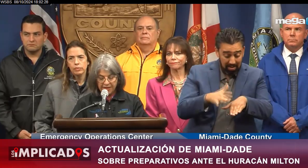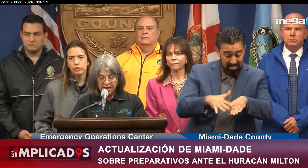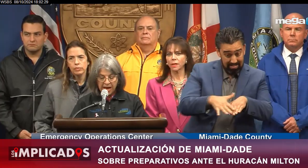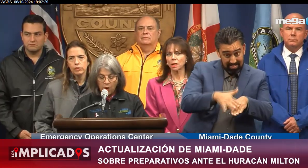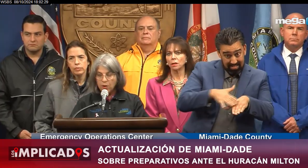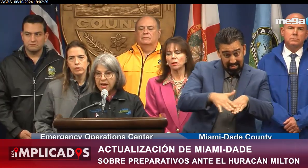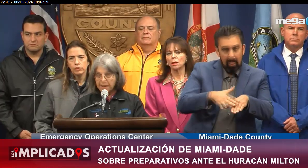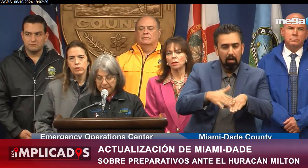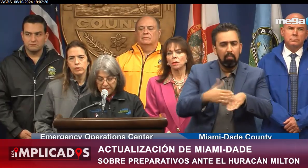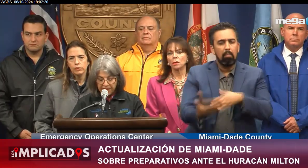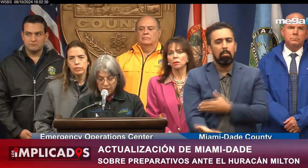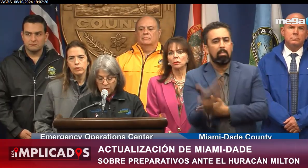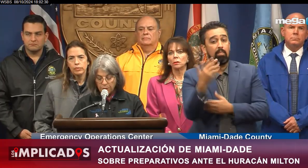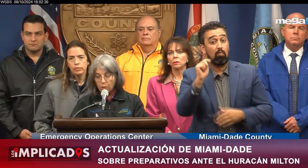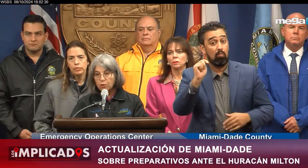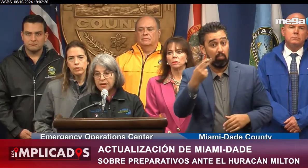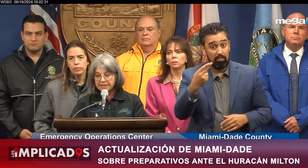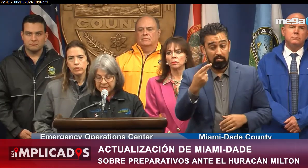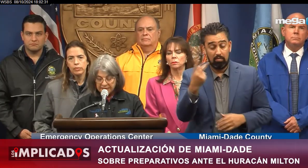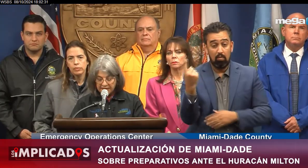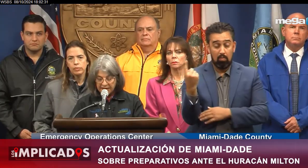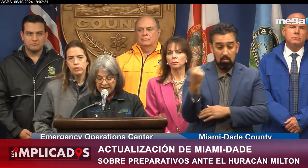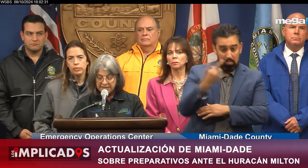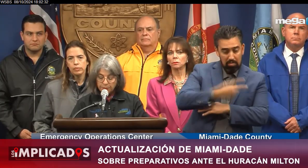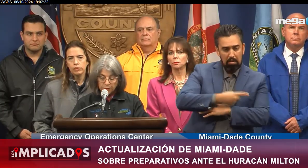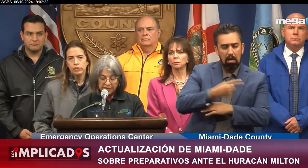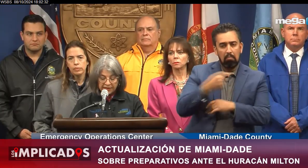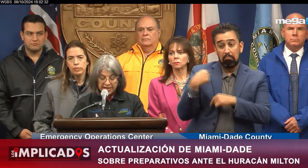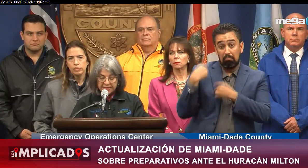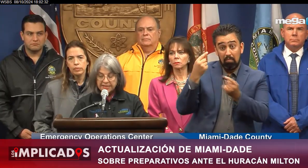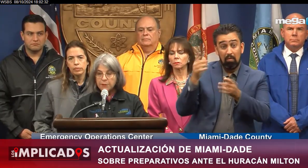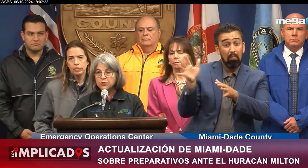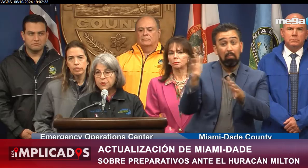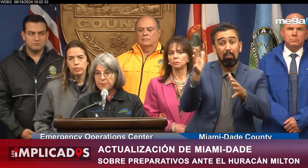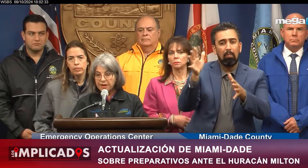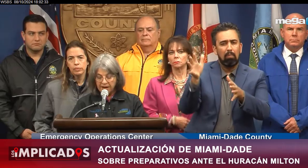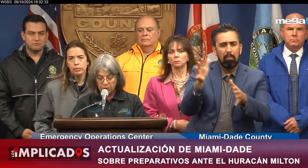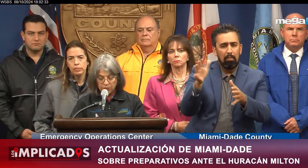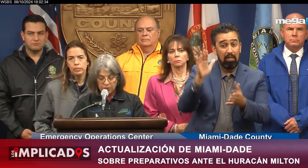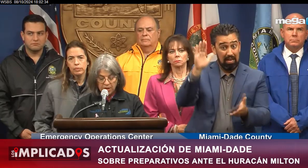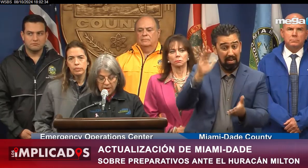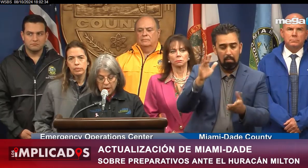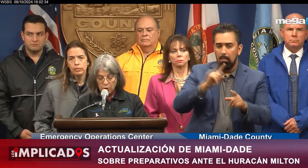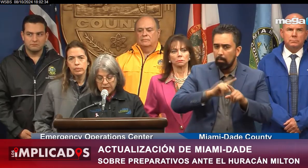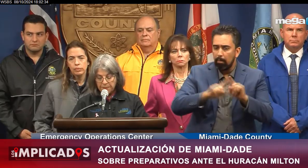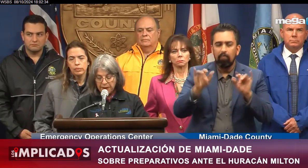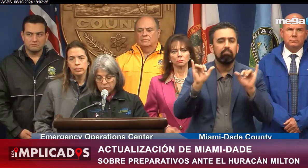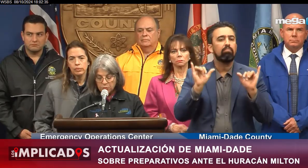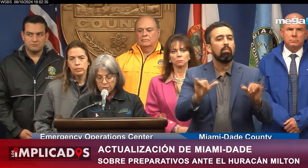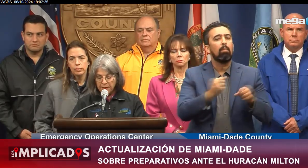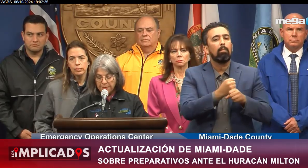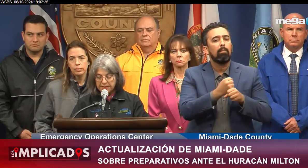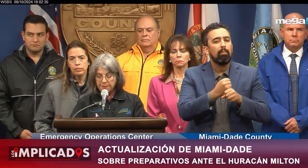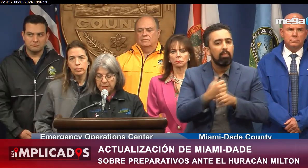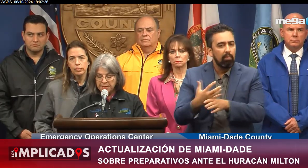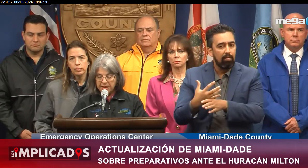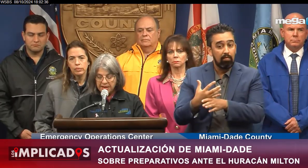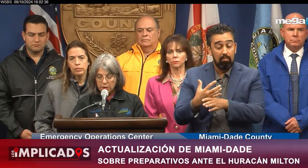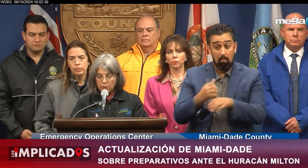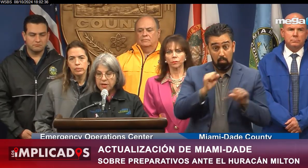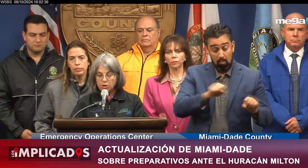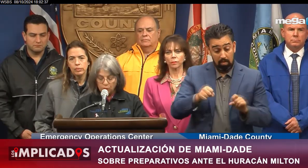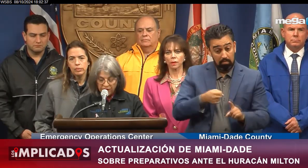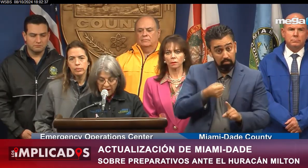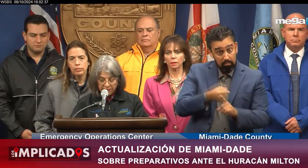mañana. Aunque ha perdido un poco de intensidad, es importante que estemos preparados. Los impactos probables en